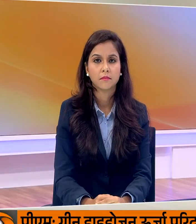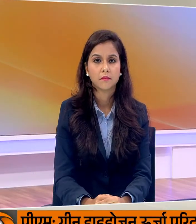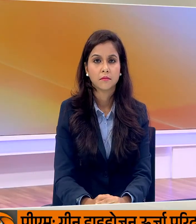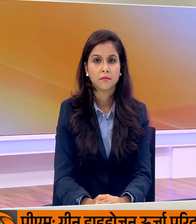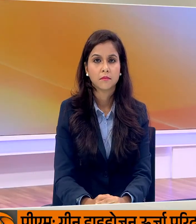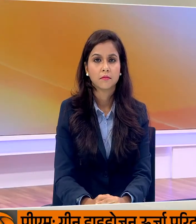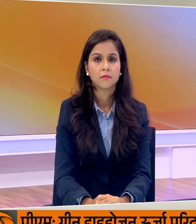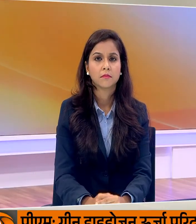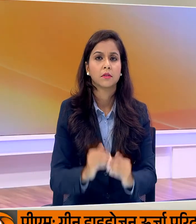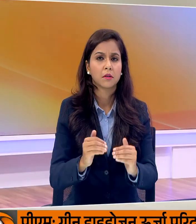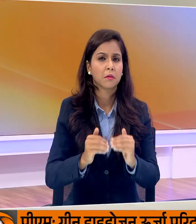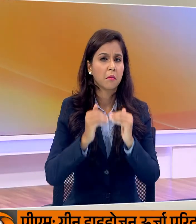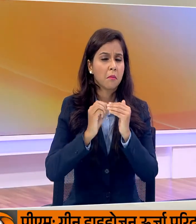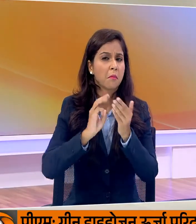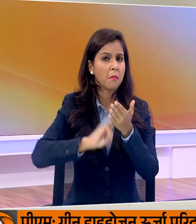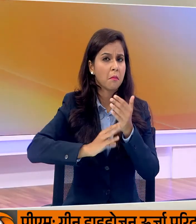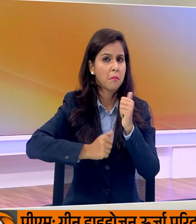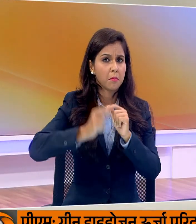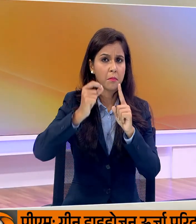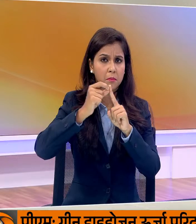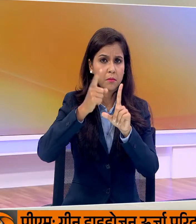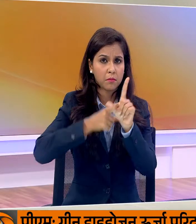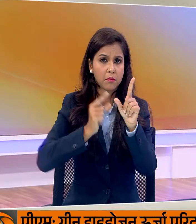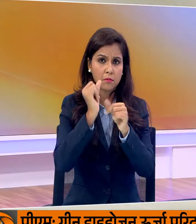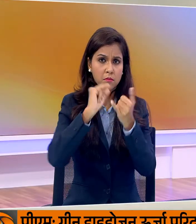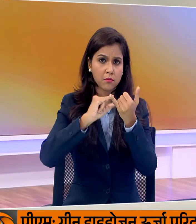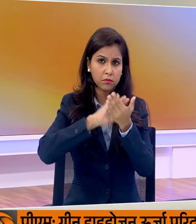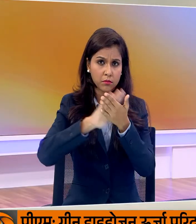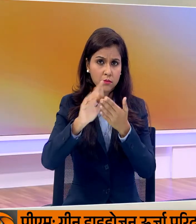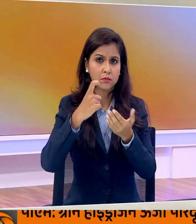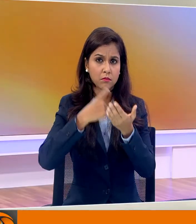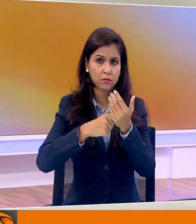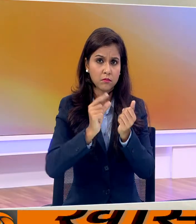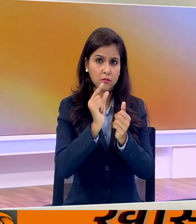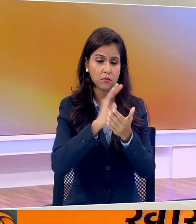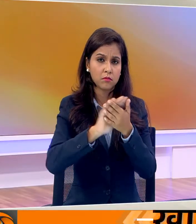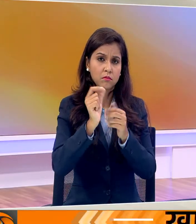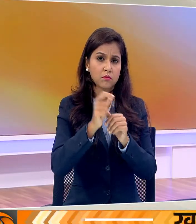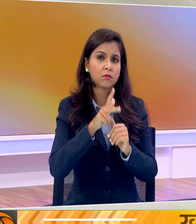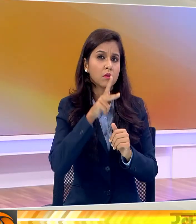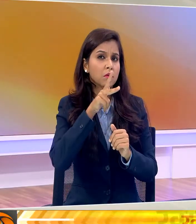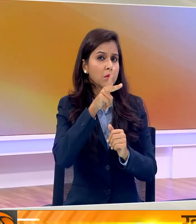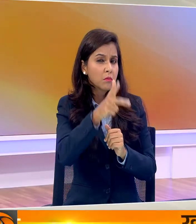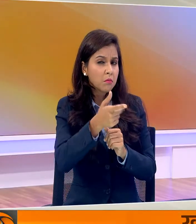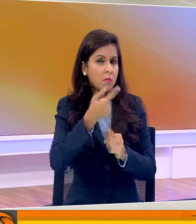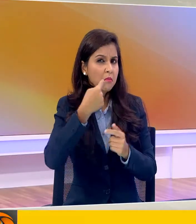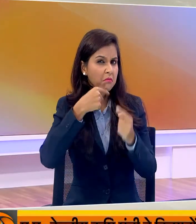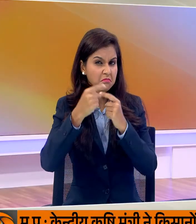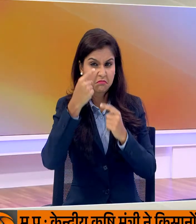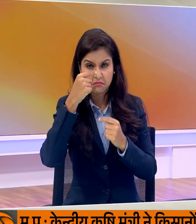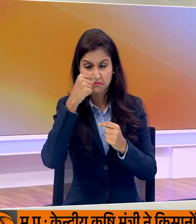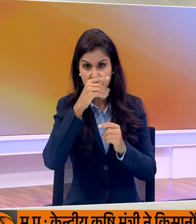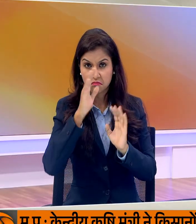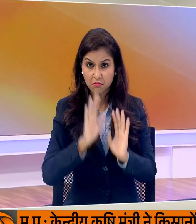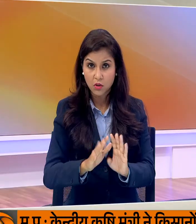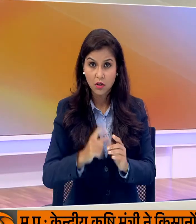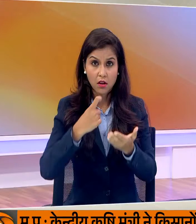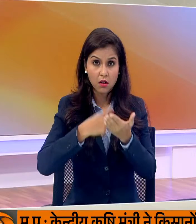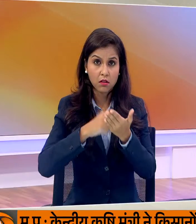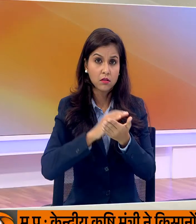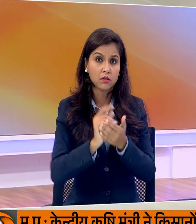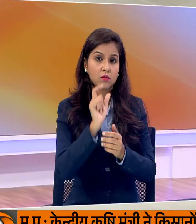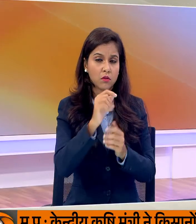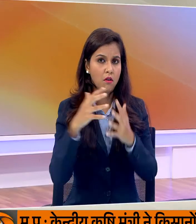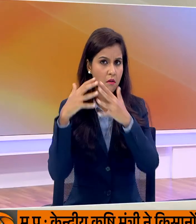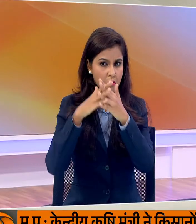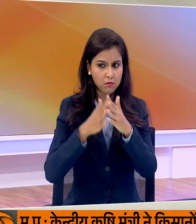केंद्रीय वाणिज्य एवं उद्योग मंत्री पीयूष गोयल ने राहुल गांधी के टेक्सास में दिए बयान की घोर निंदा की। उनका कहना है कि राहुल गांधी विदेशों